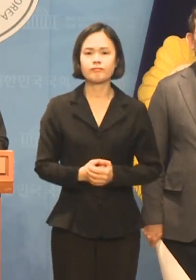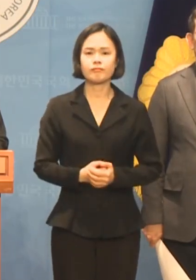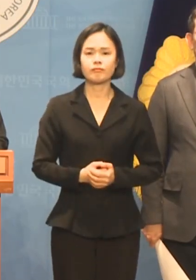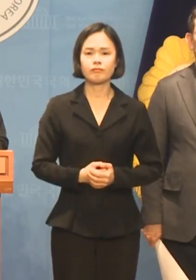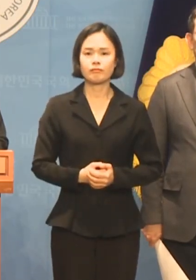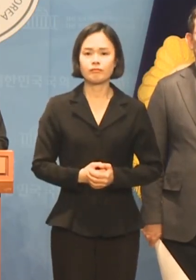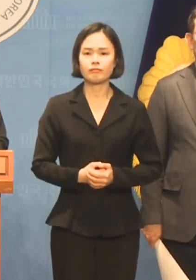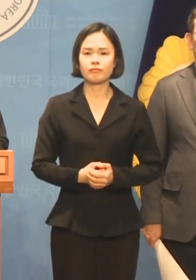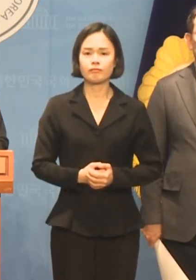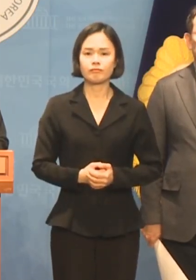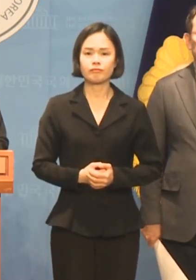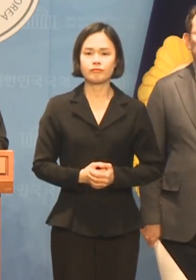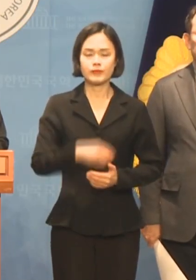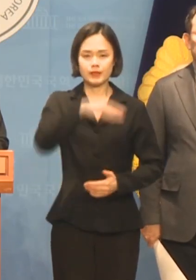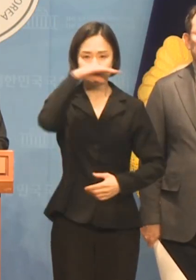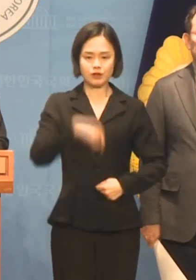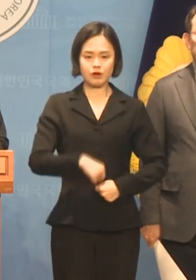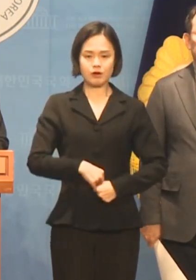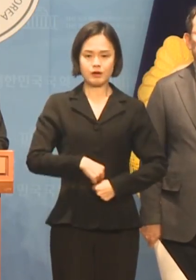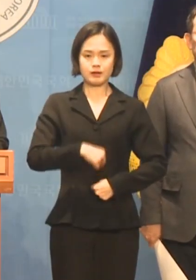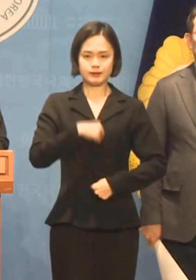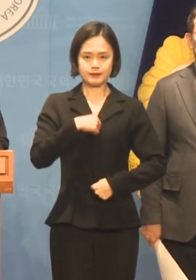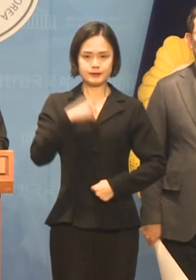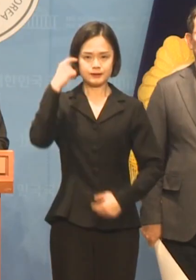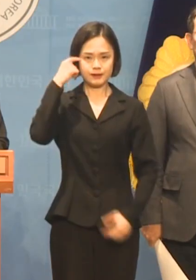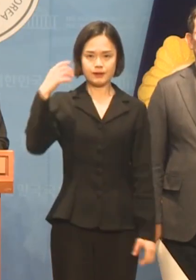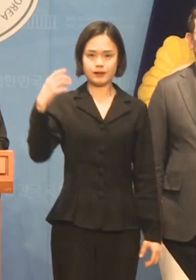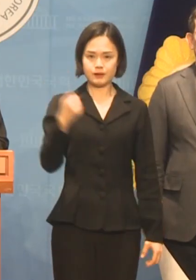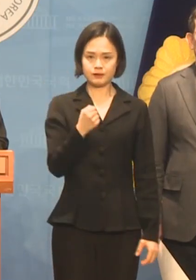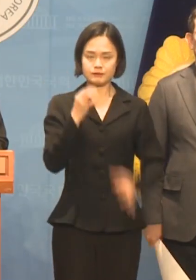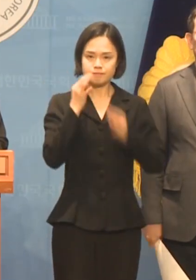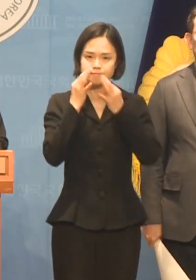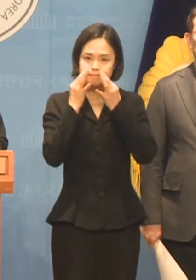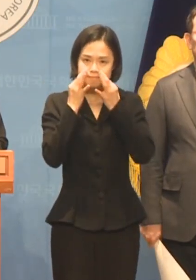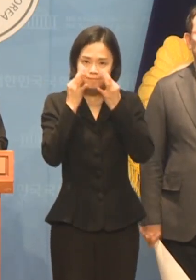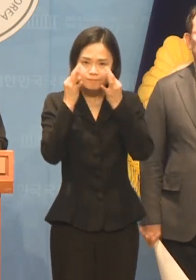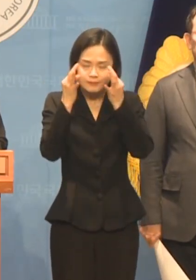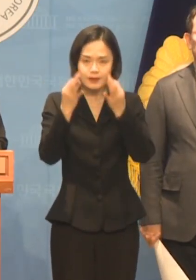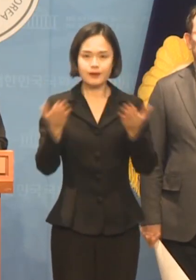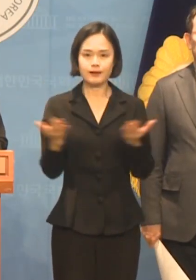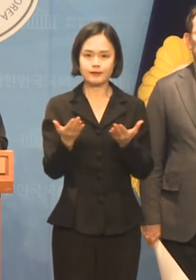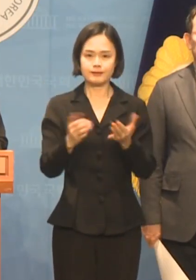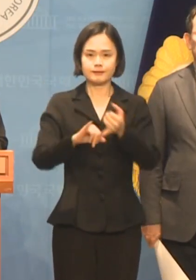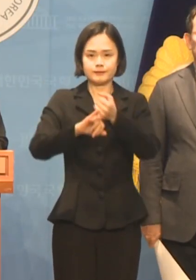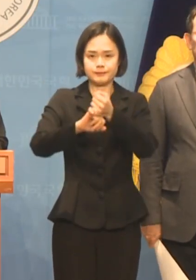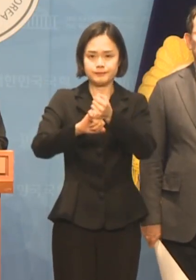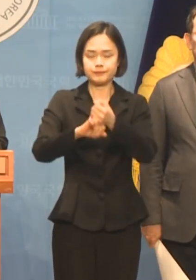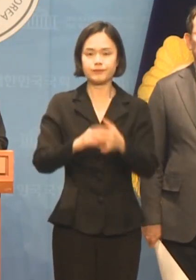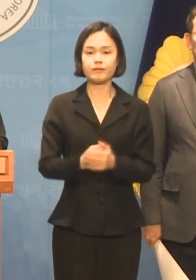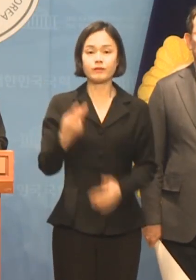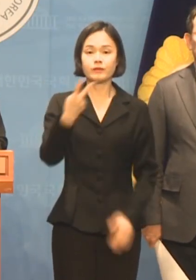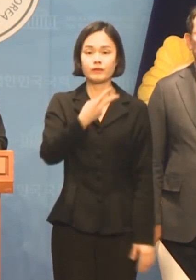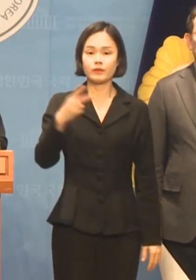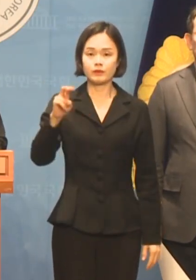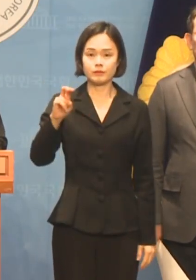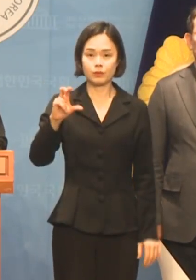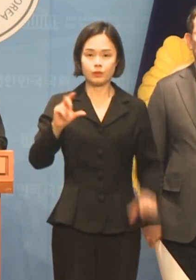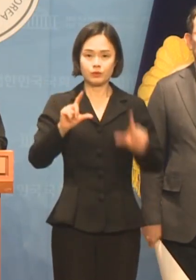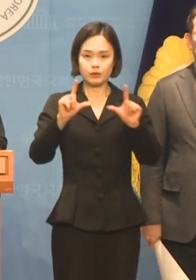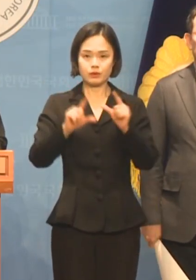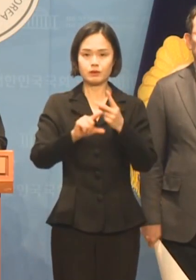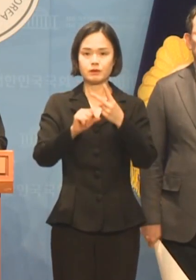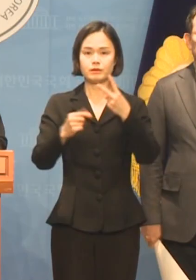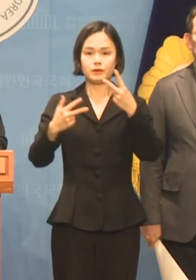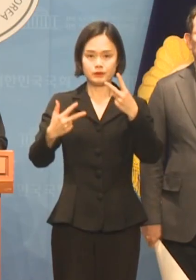변함없이 정의의 편에서 최선을 다해 일할 것을 약속드립니다. 2025년 2월 7일